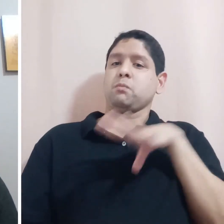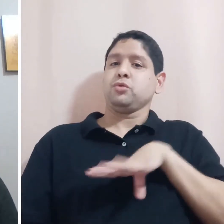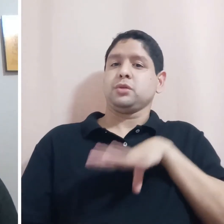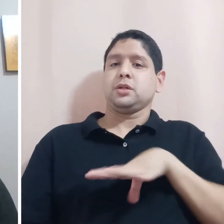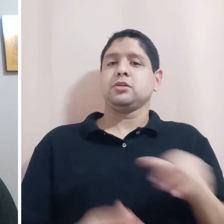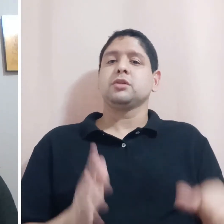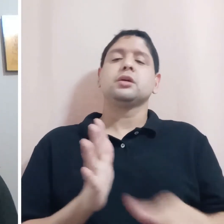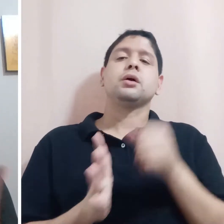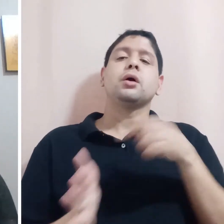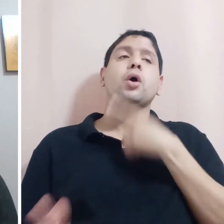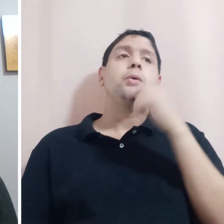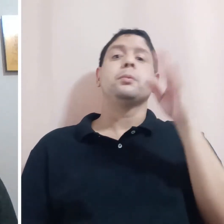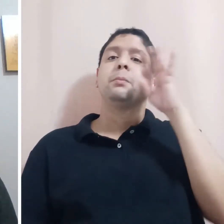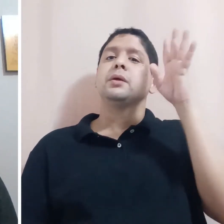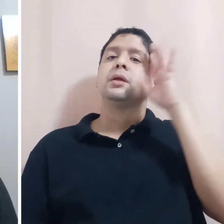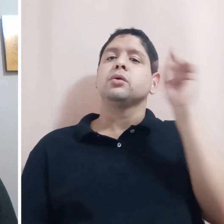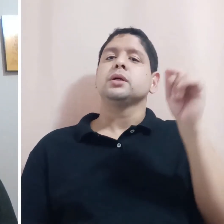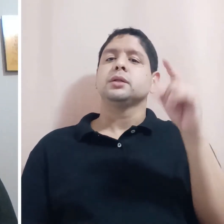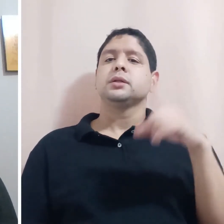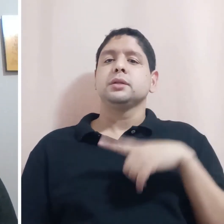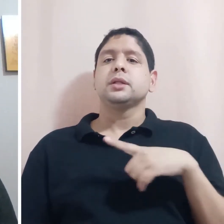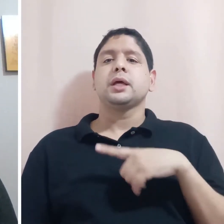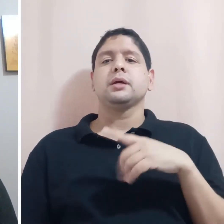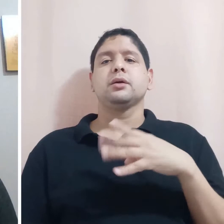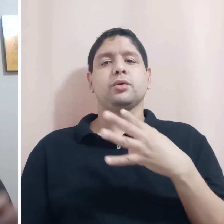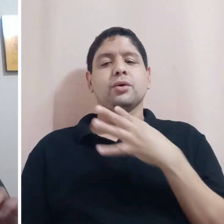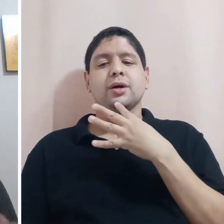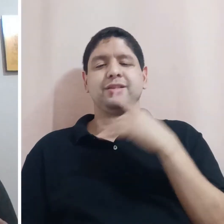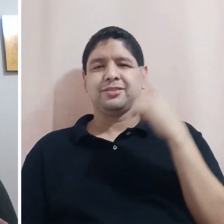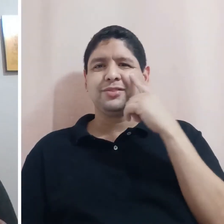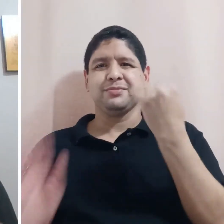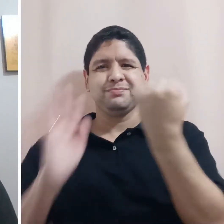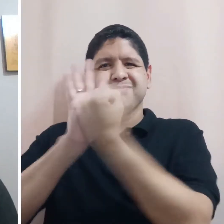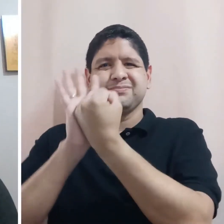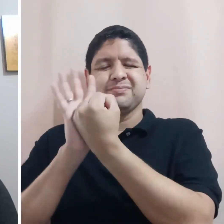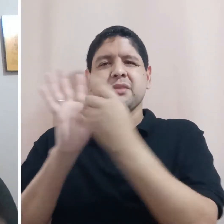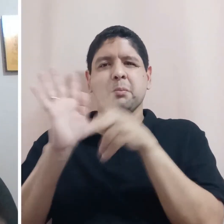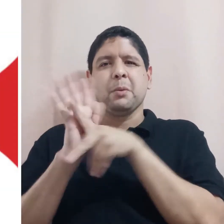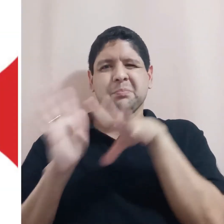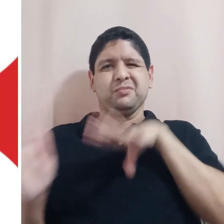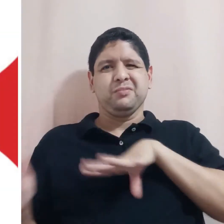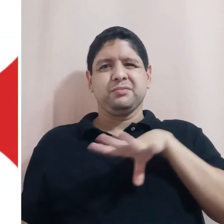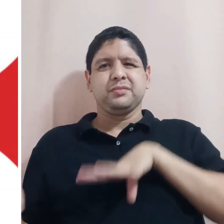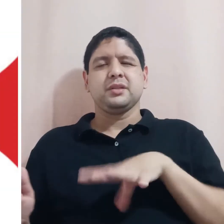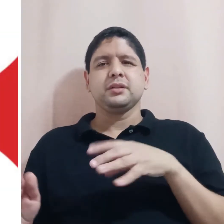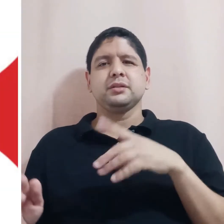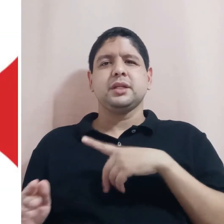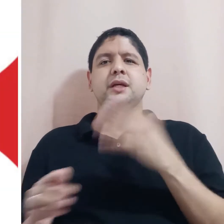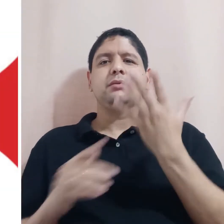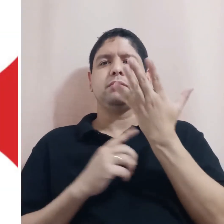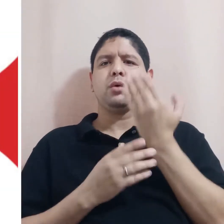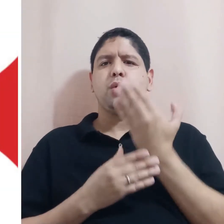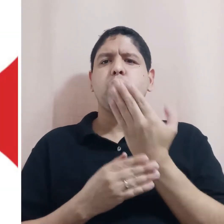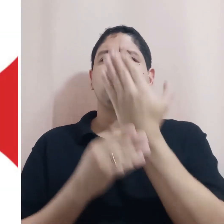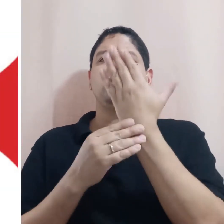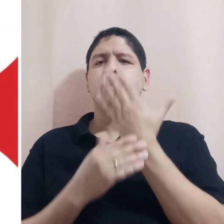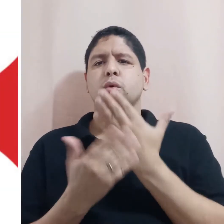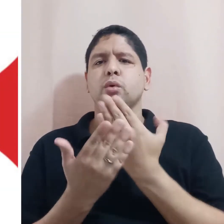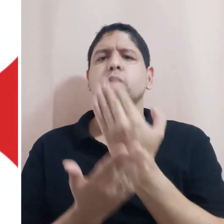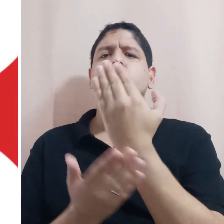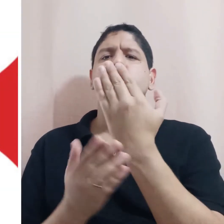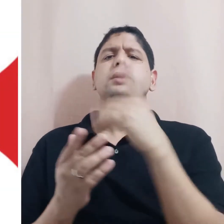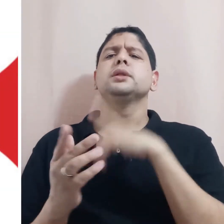do Vasco da Gama foi criado por portugueses, né? Então ele tem o símbolo da Cruz de Malta, que quem já viu as imagens,